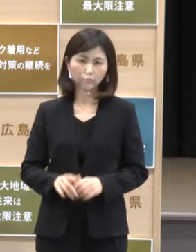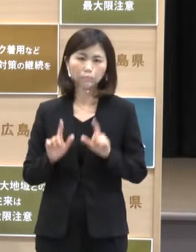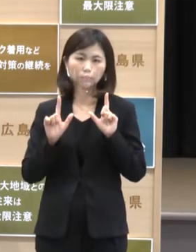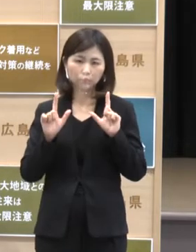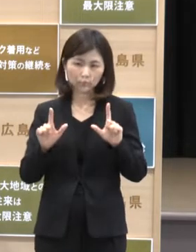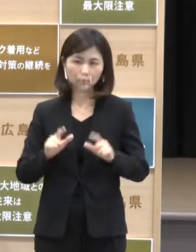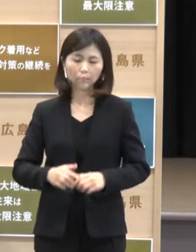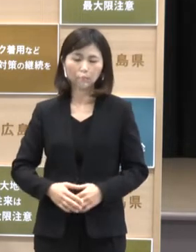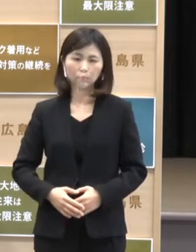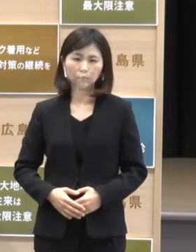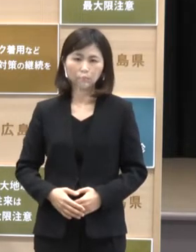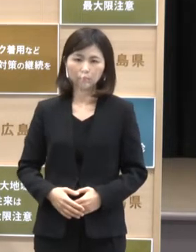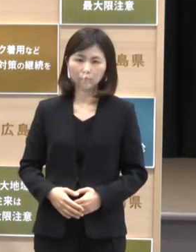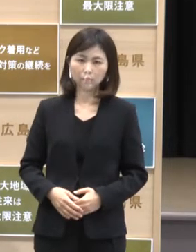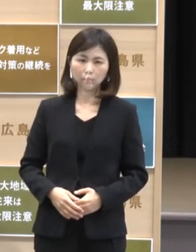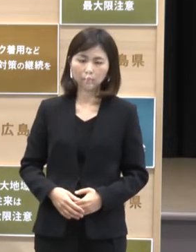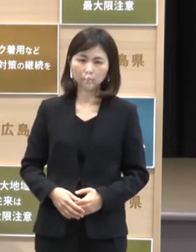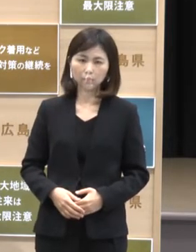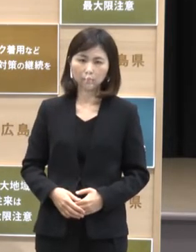そうですね、